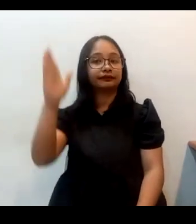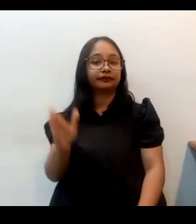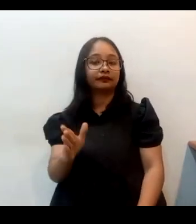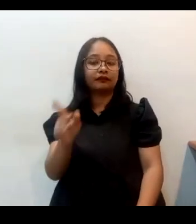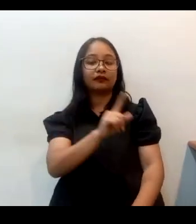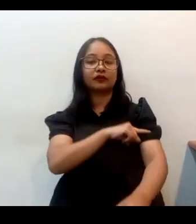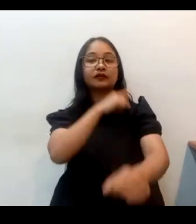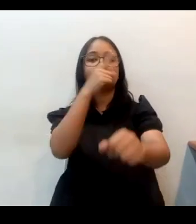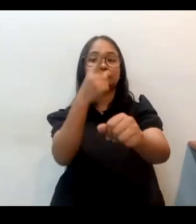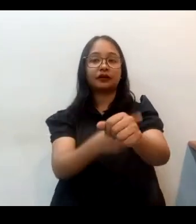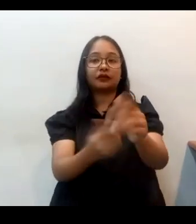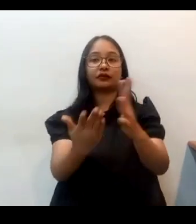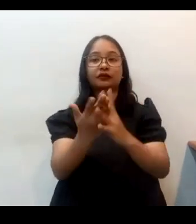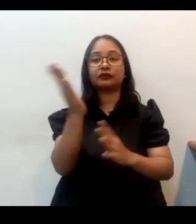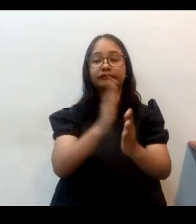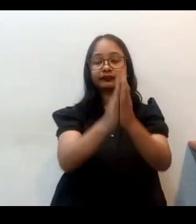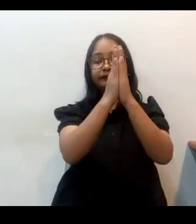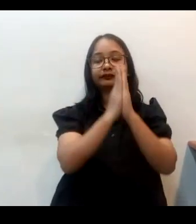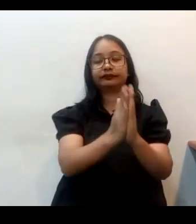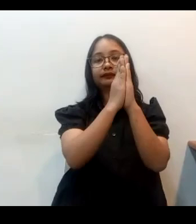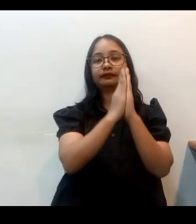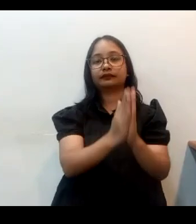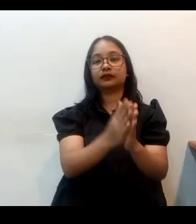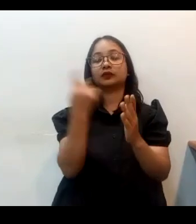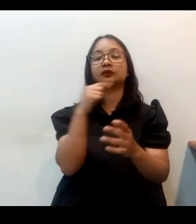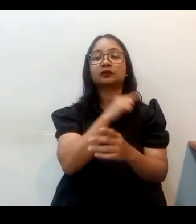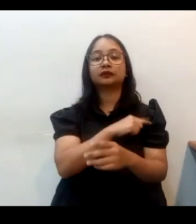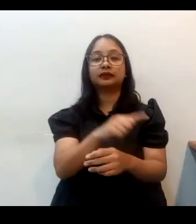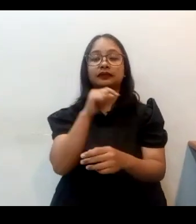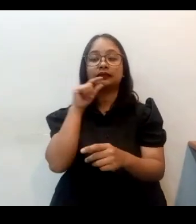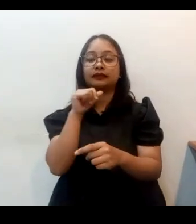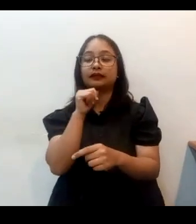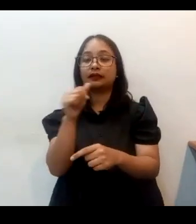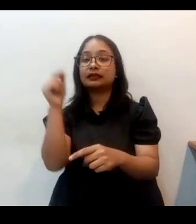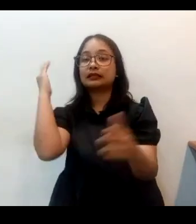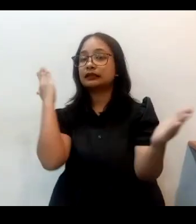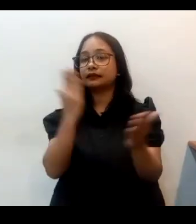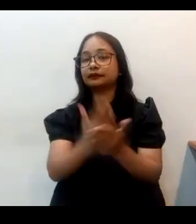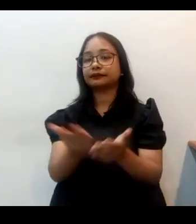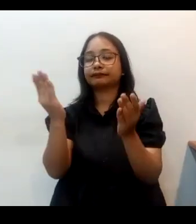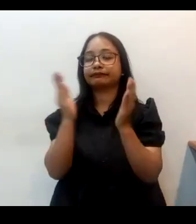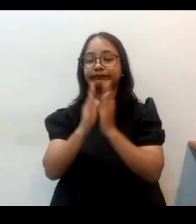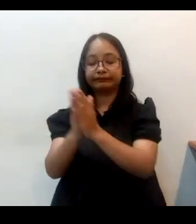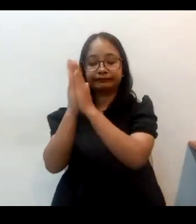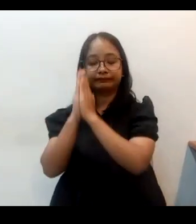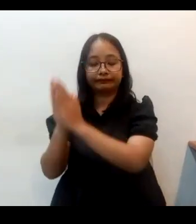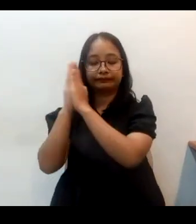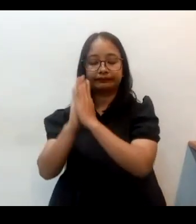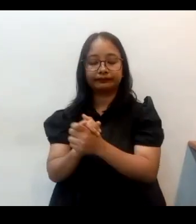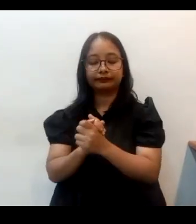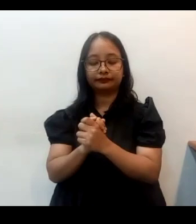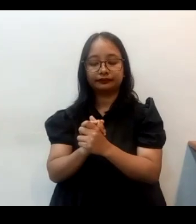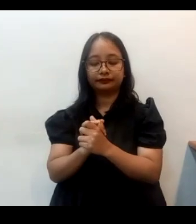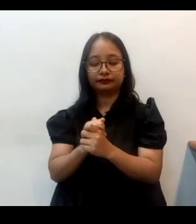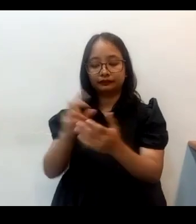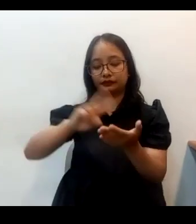paano sinasagot talaga ng Diyos yung ating panalangin, hindi po tayo titigil sa pananalangin. The verse 14, this is the confidence that